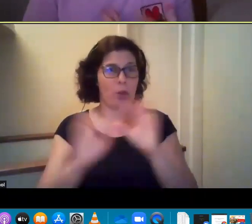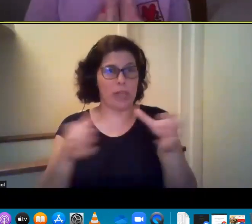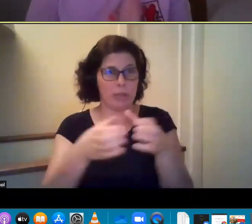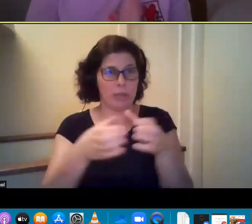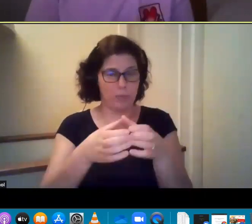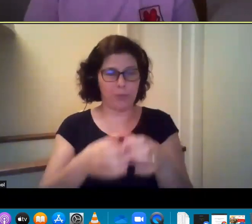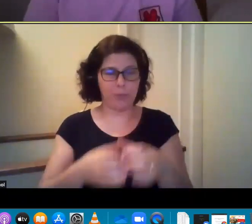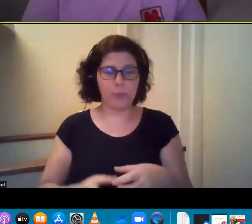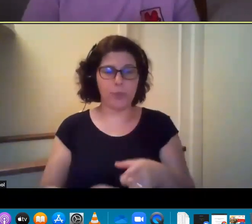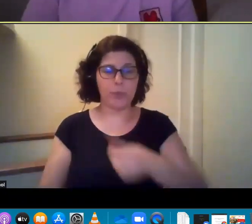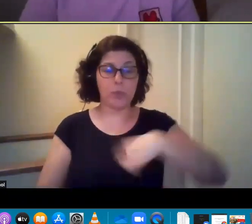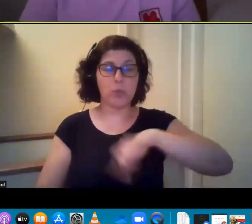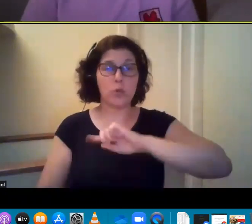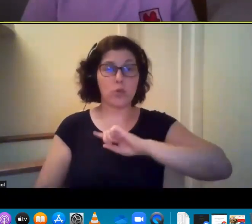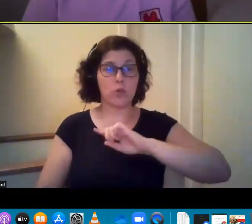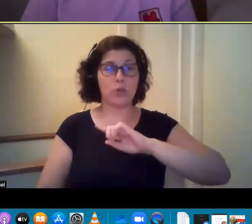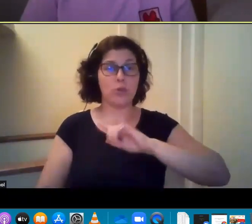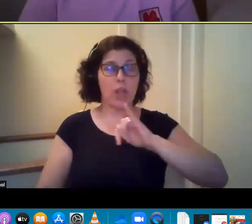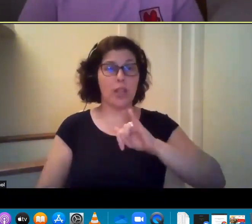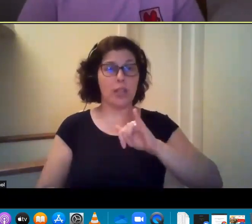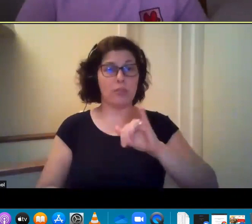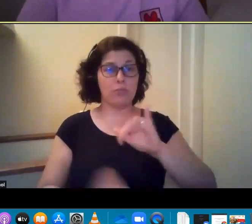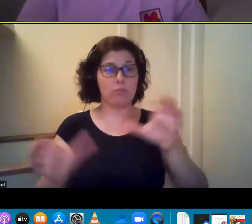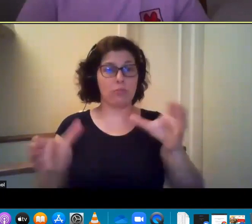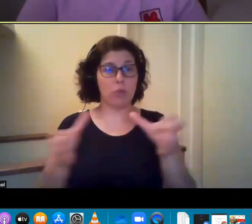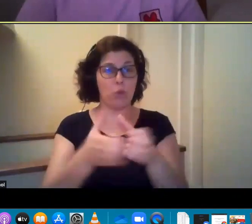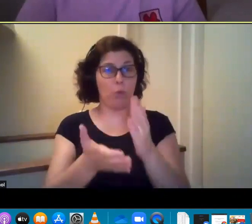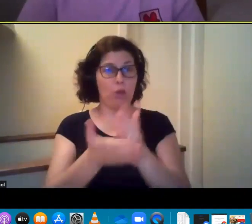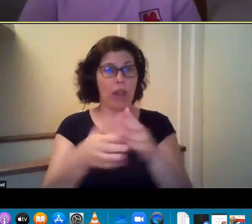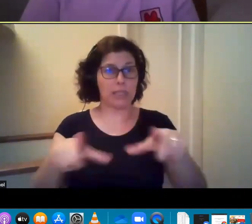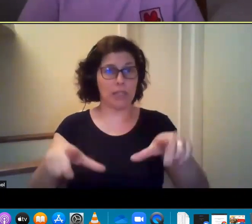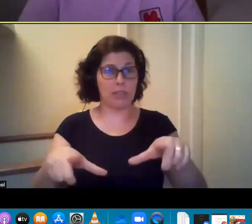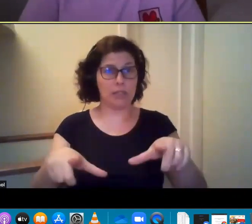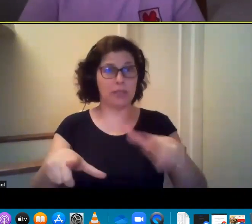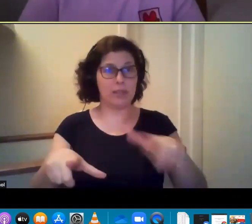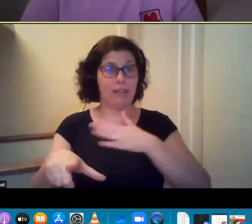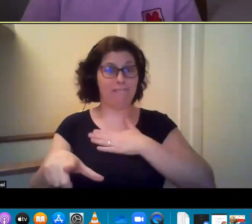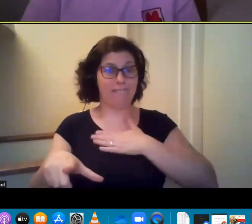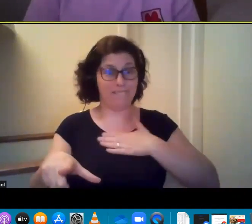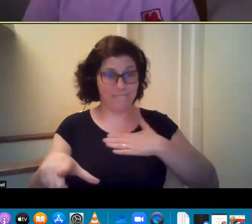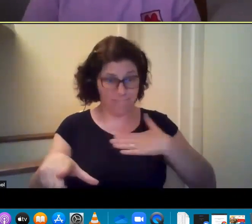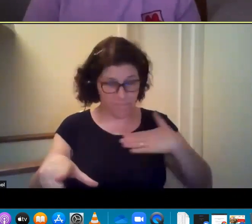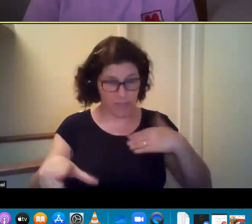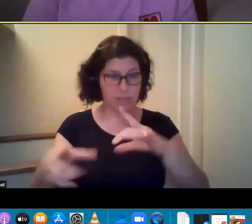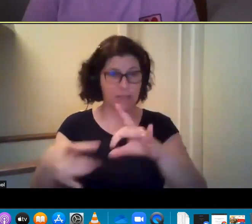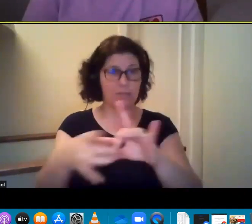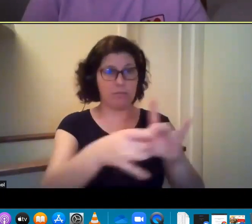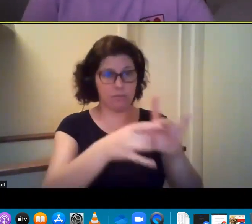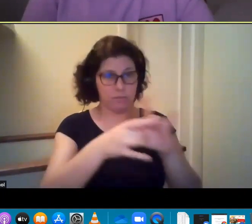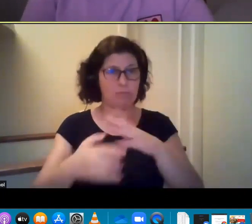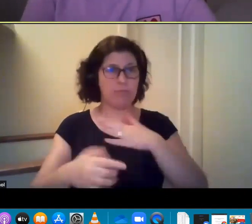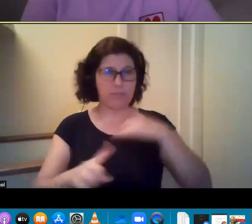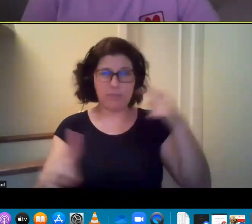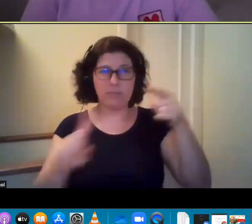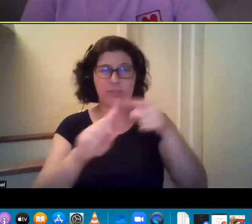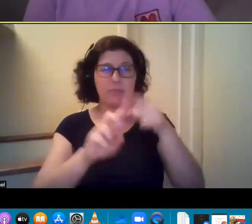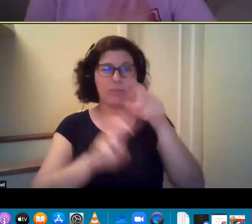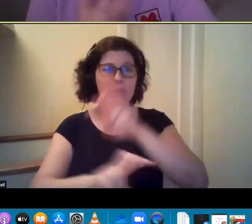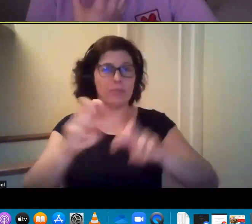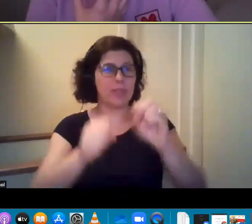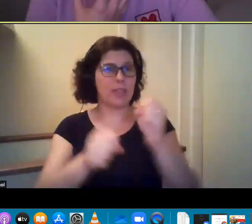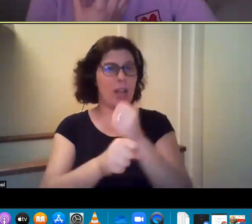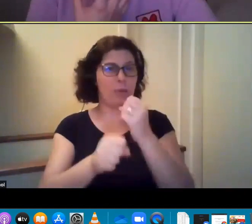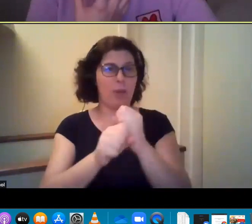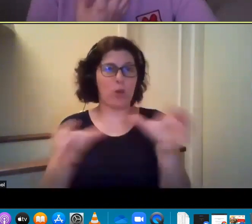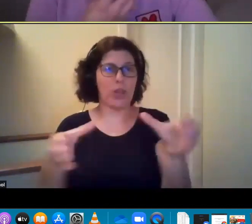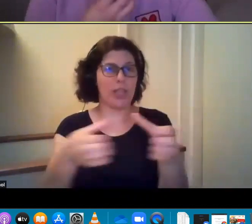a enfrentarnos a un grupo clase que queremos cohesionar, es decir, queremos favorecer el trabajo en equipo de esa clase, porque